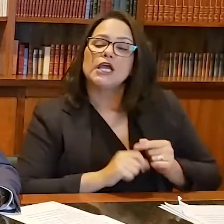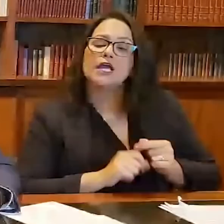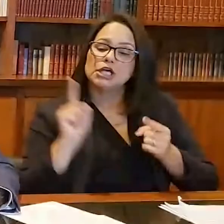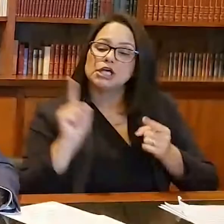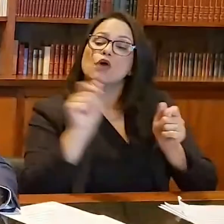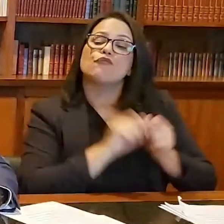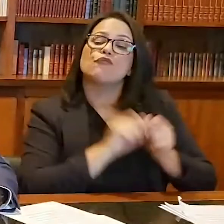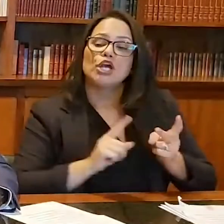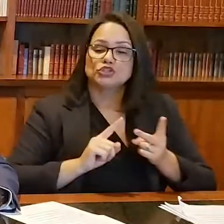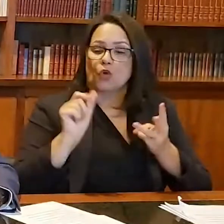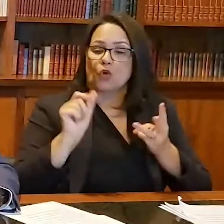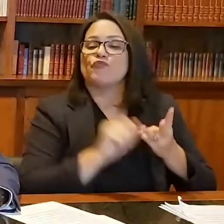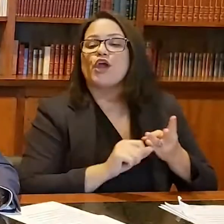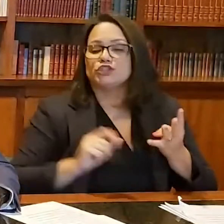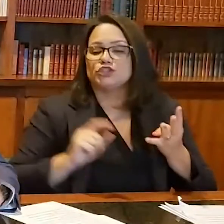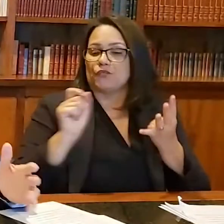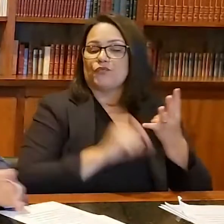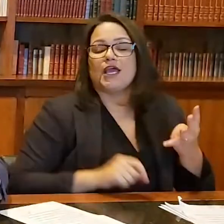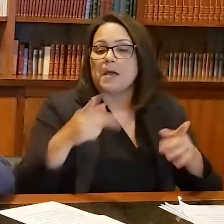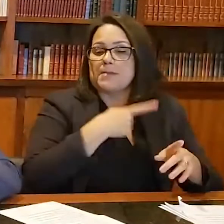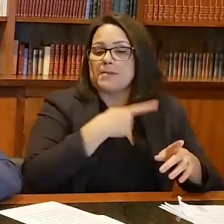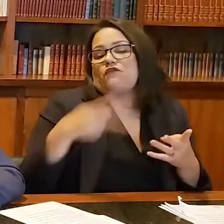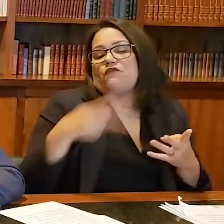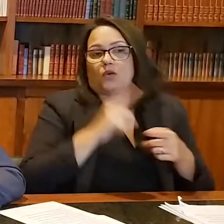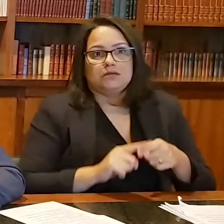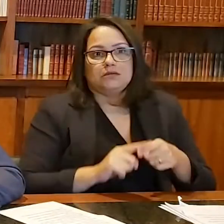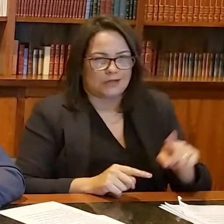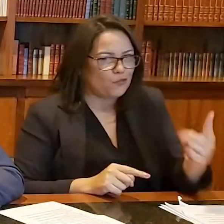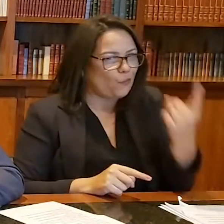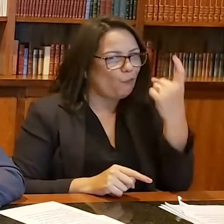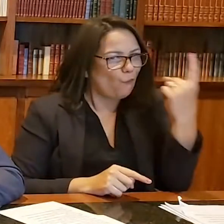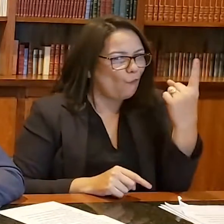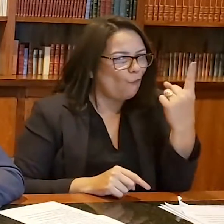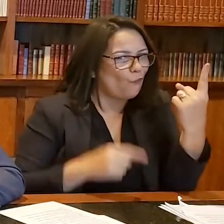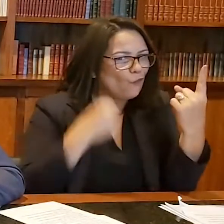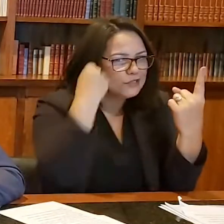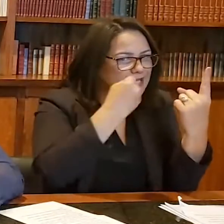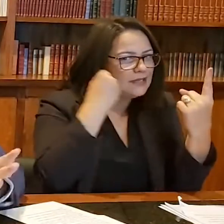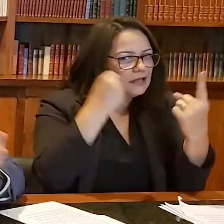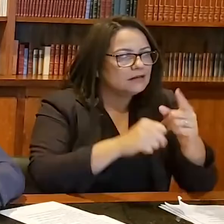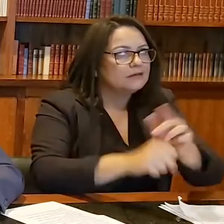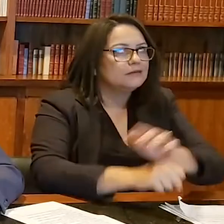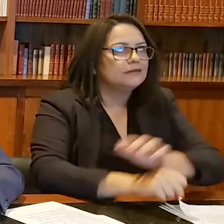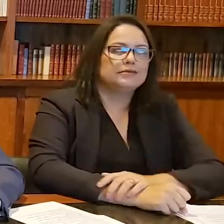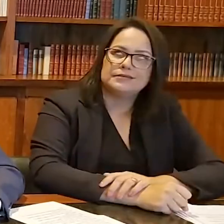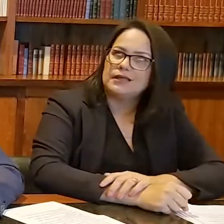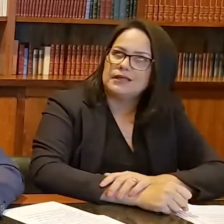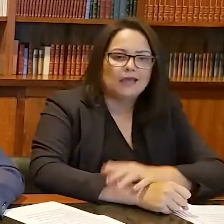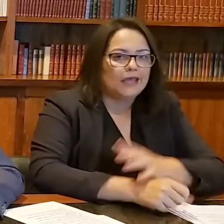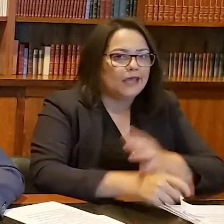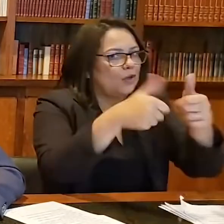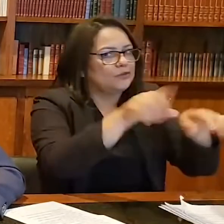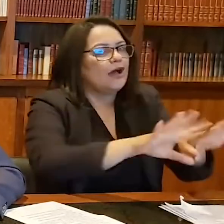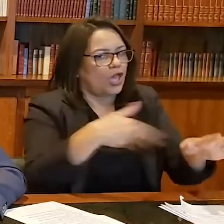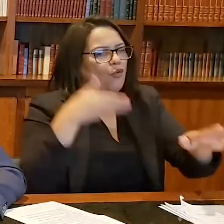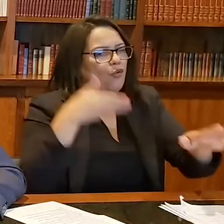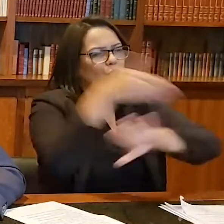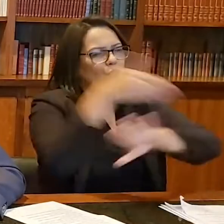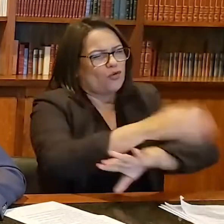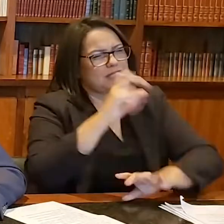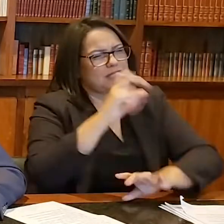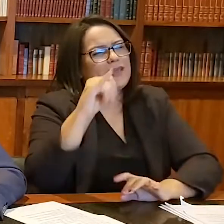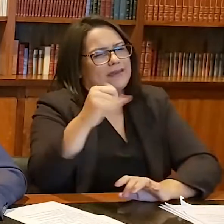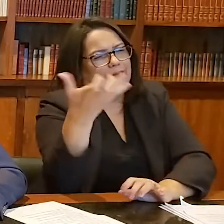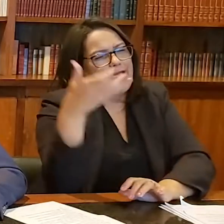aquilo? Ah, mas o presidente falou isso. Um lá, olha só que burro. Eu não estava, eu queria estar na CPI, eu vou, eu queria